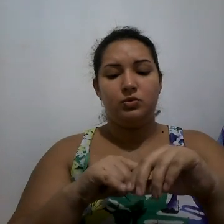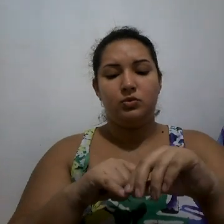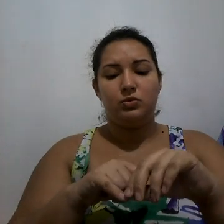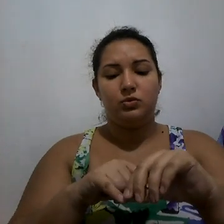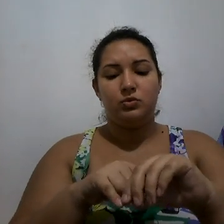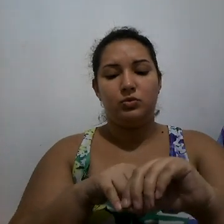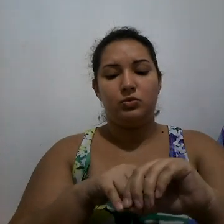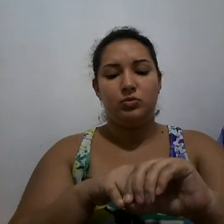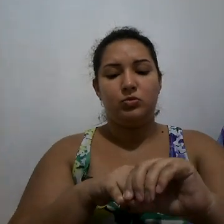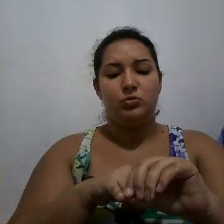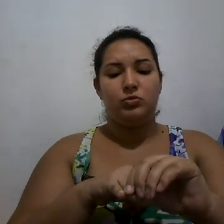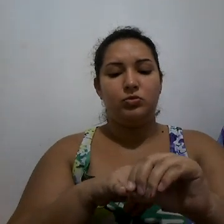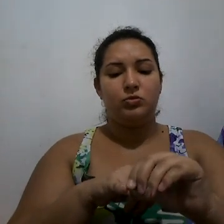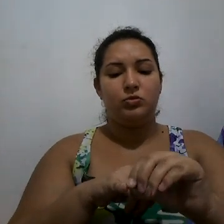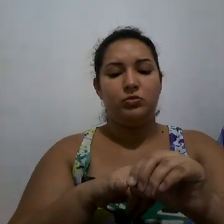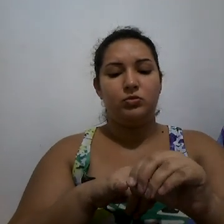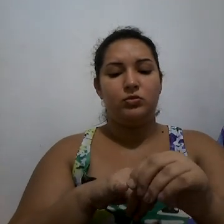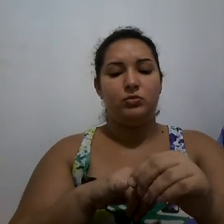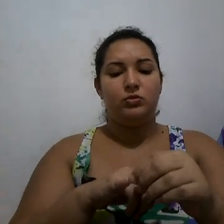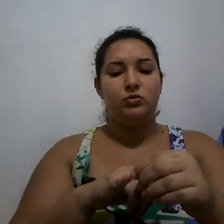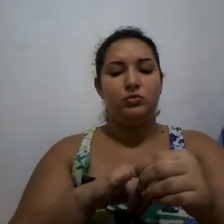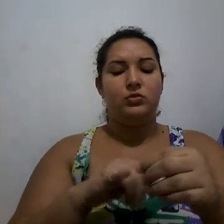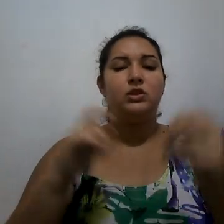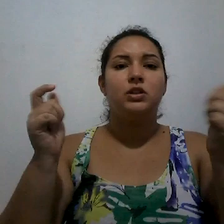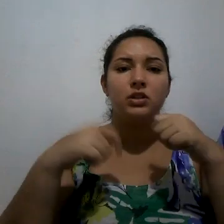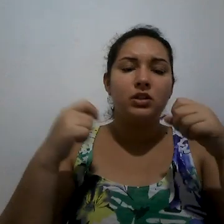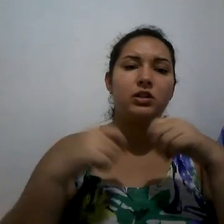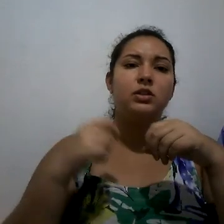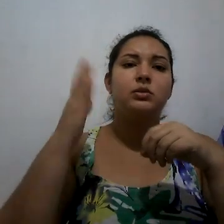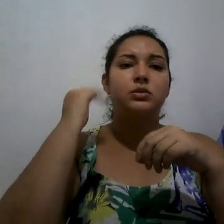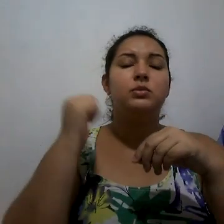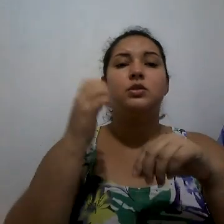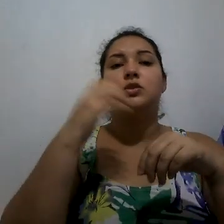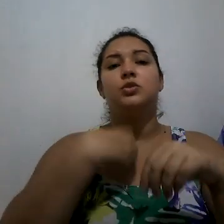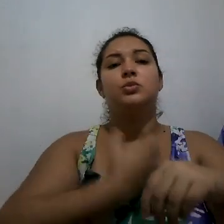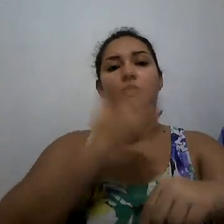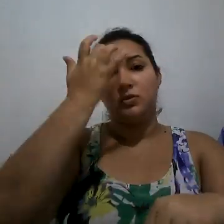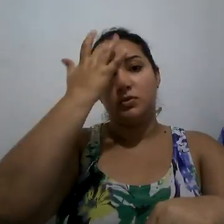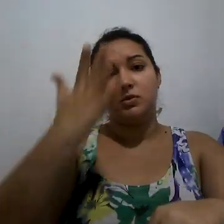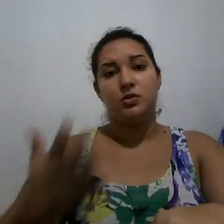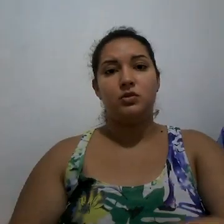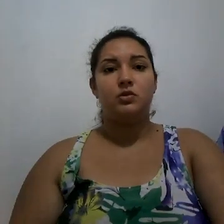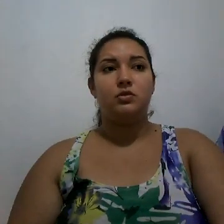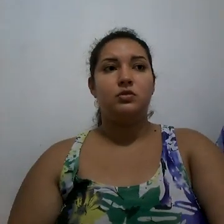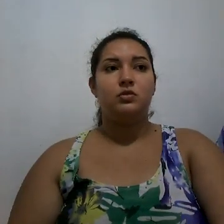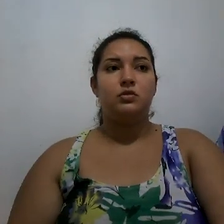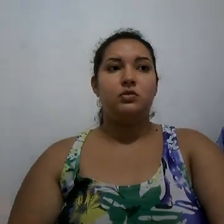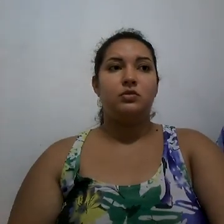quantificar de forma mais fácil, por ser uma concentração muito alta. Já quando é uma concentração muito pequena, essa técnica precisa ser